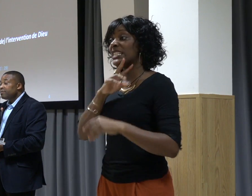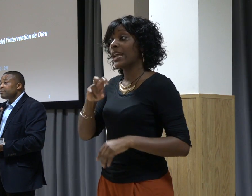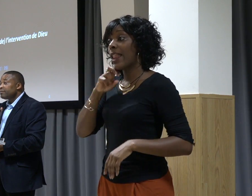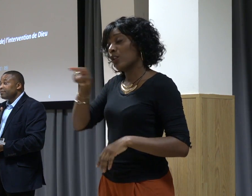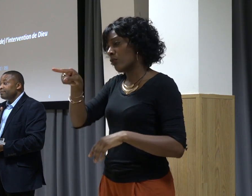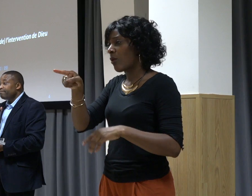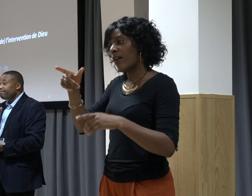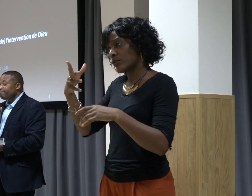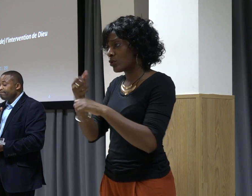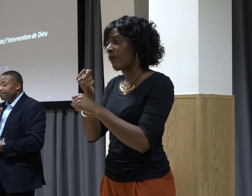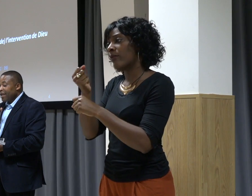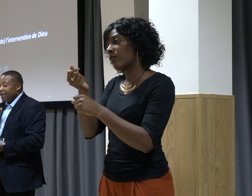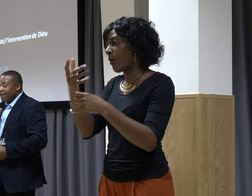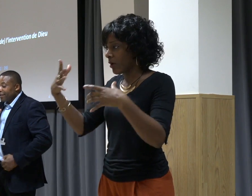Israélites.